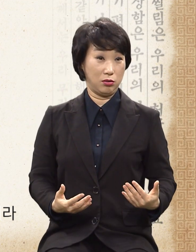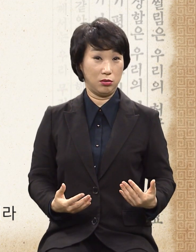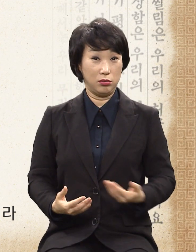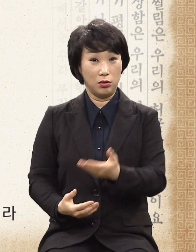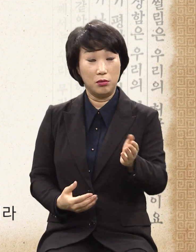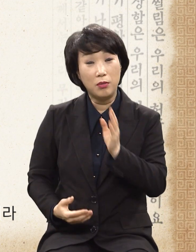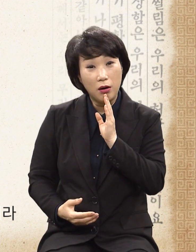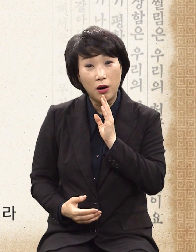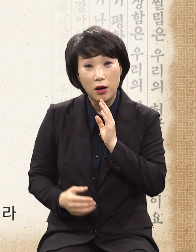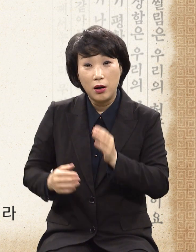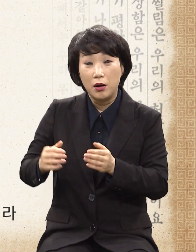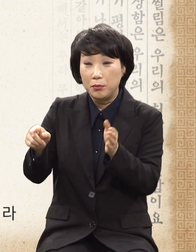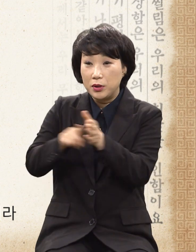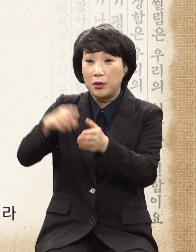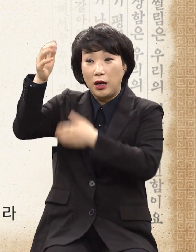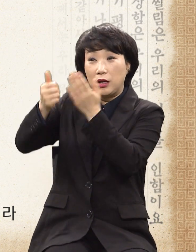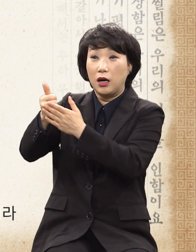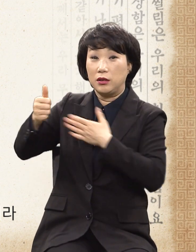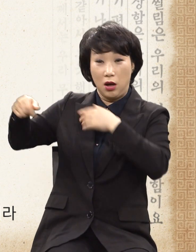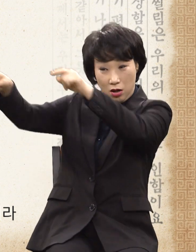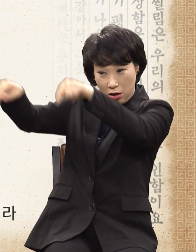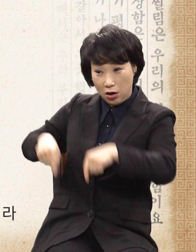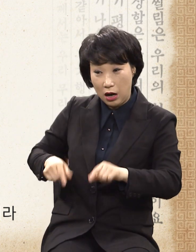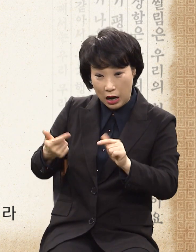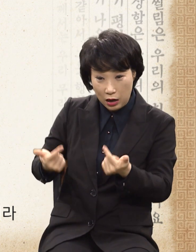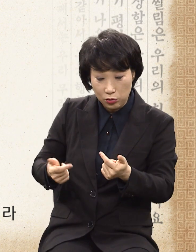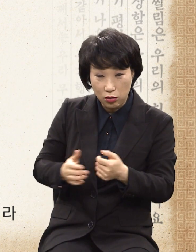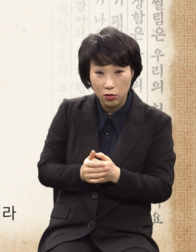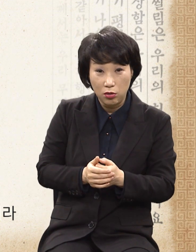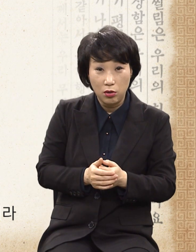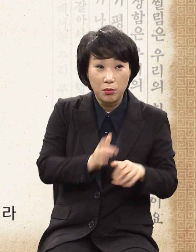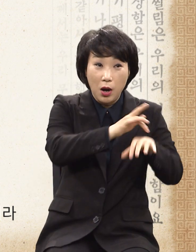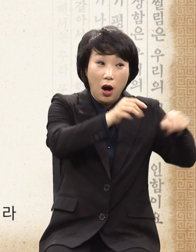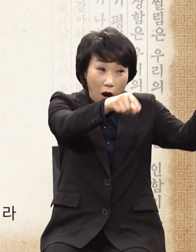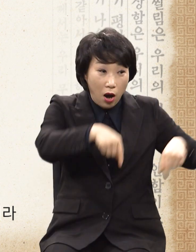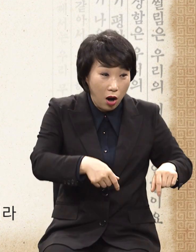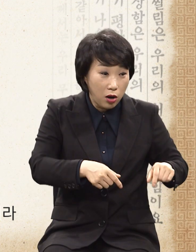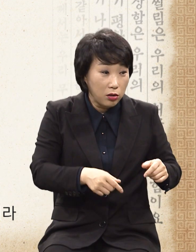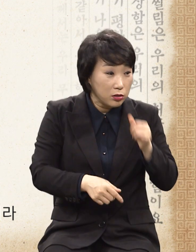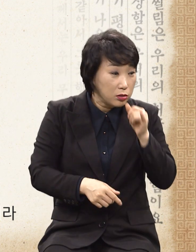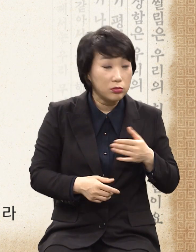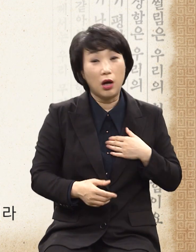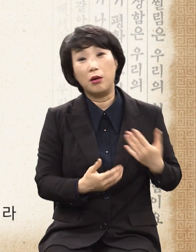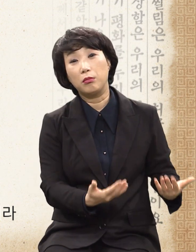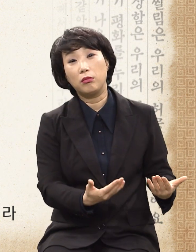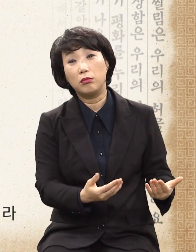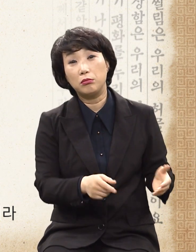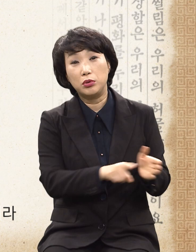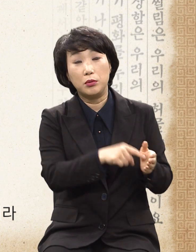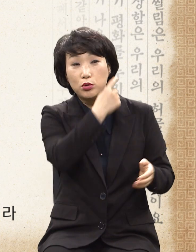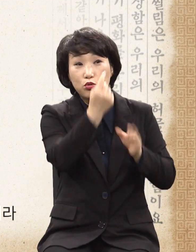믿음의 방향이 엉뚱하다면 이 사람의 믿음의 증거가 뭐냐 그 말이요.